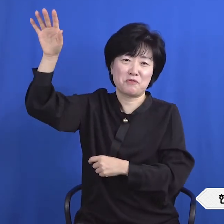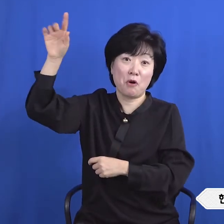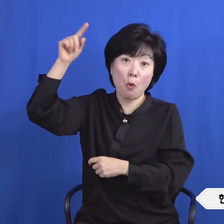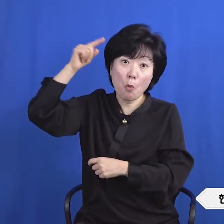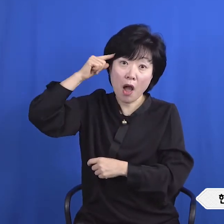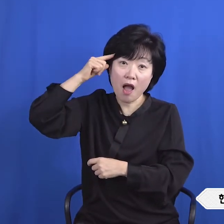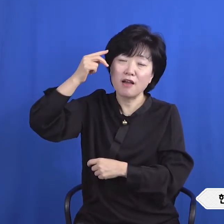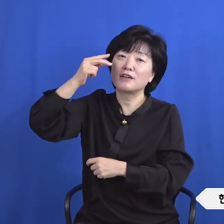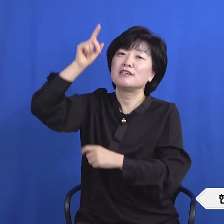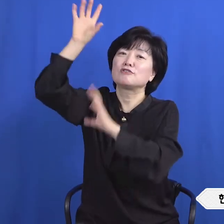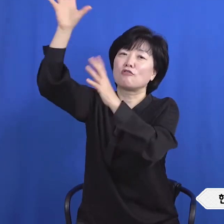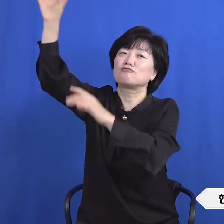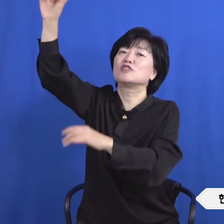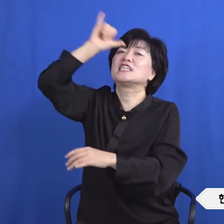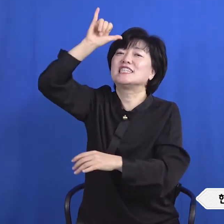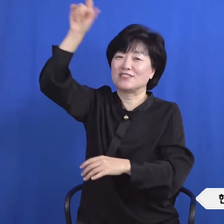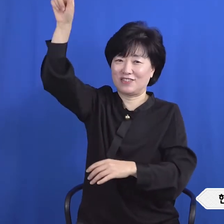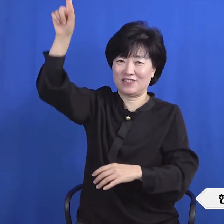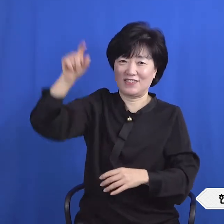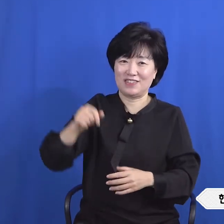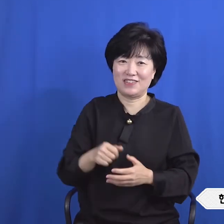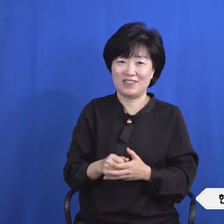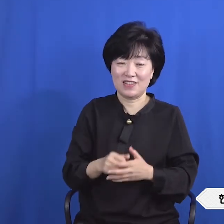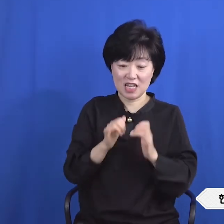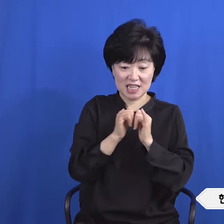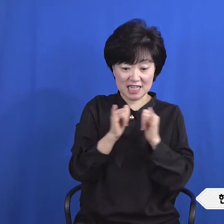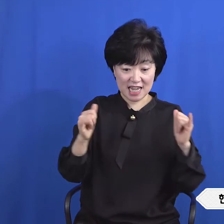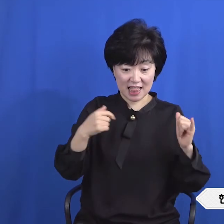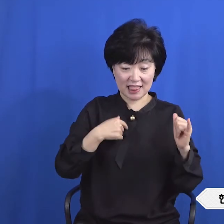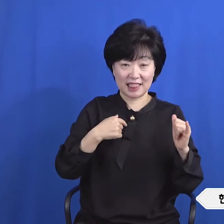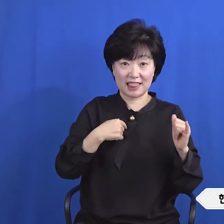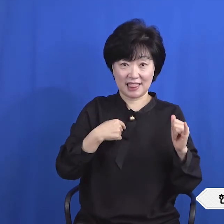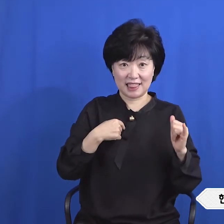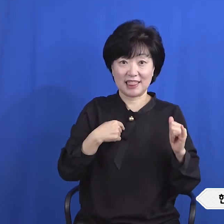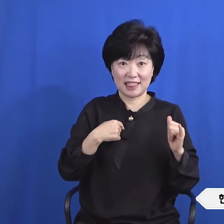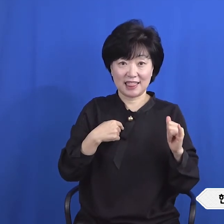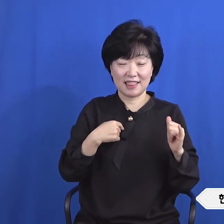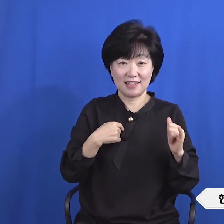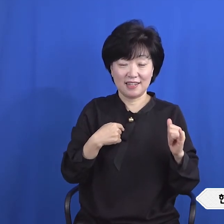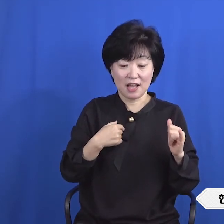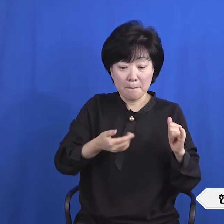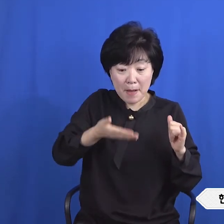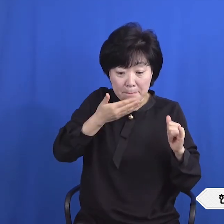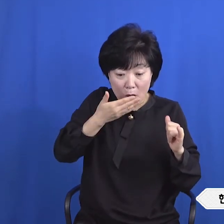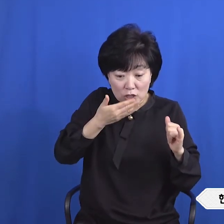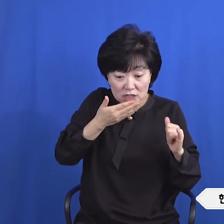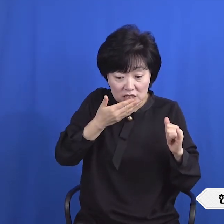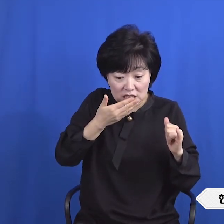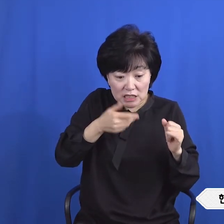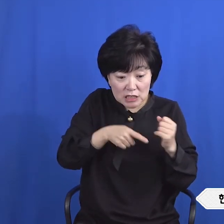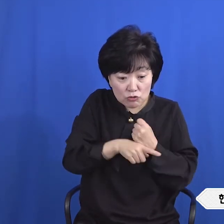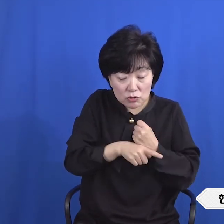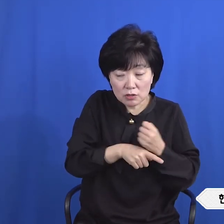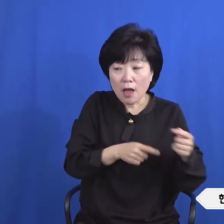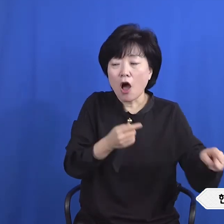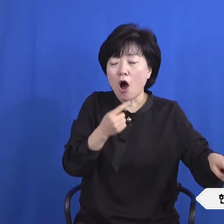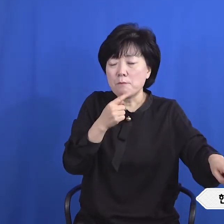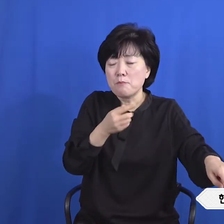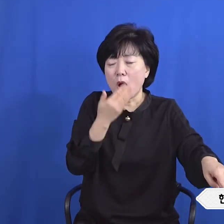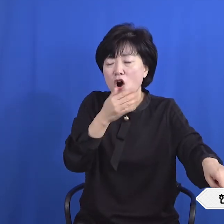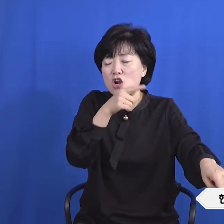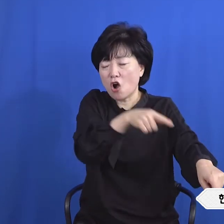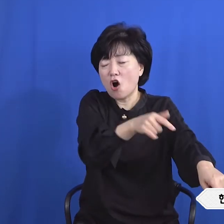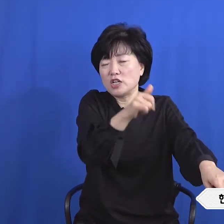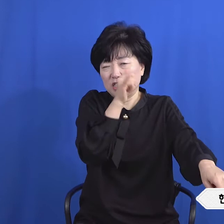그것은 천국이 존재하기 때문입니다. 인간이 누구나가 식욕을 가지는 것은 음식이